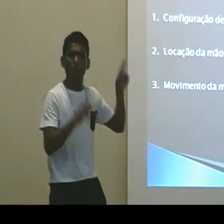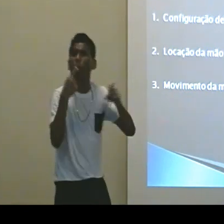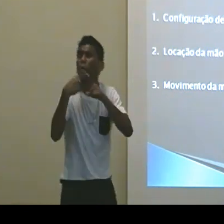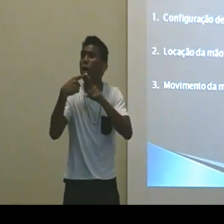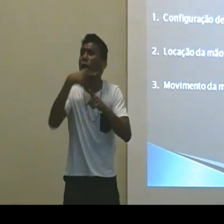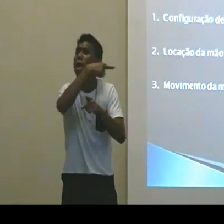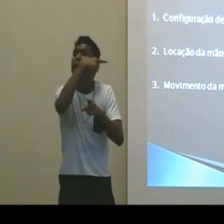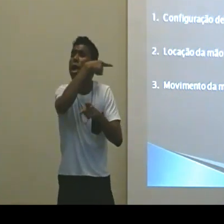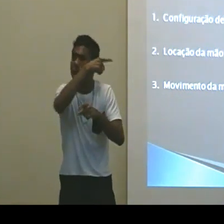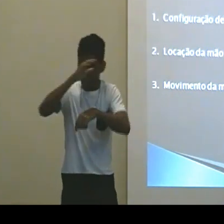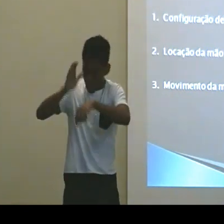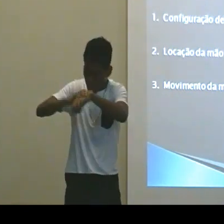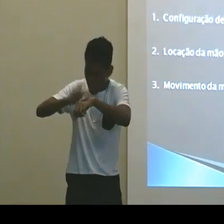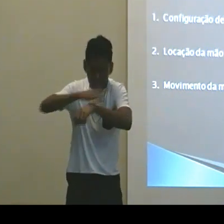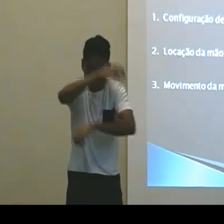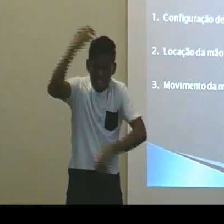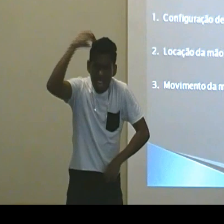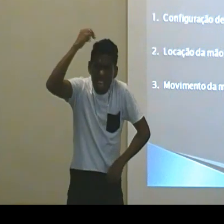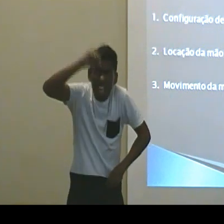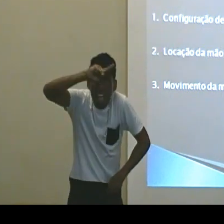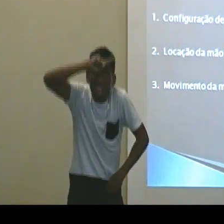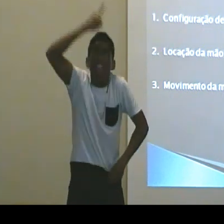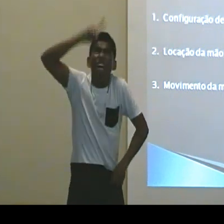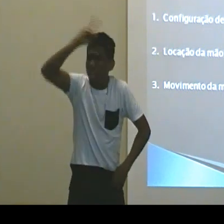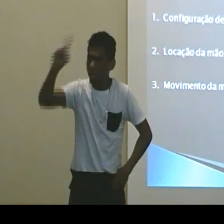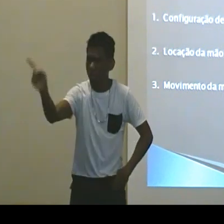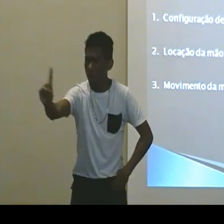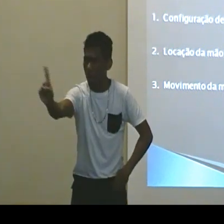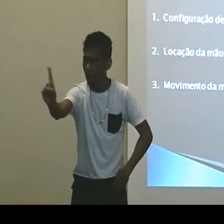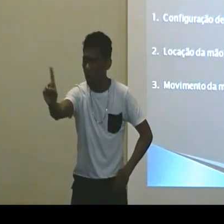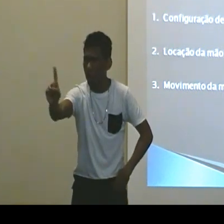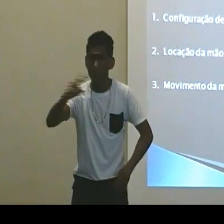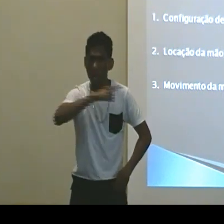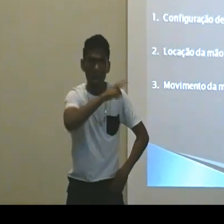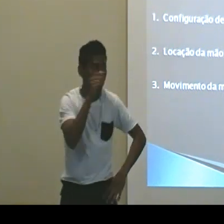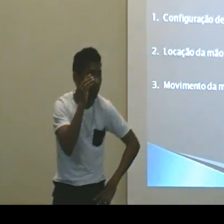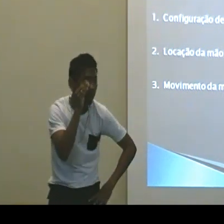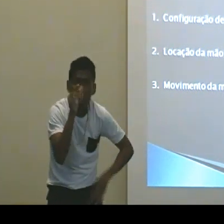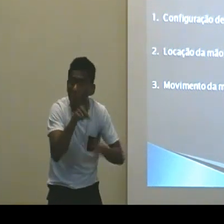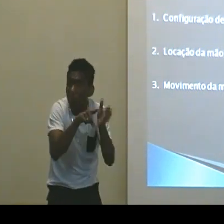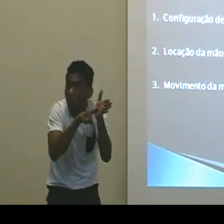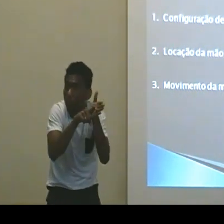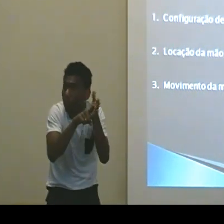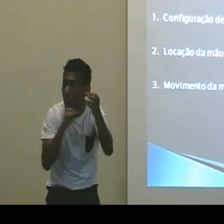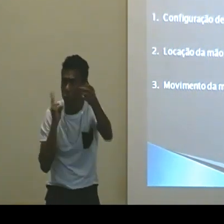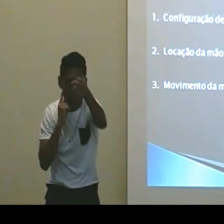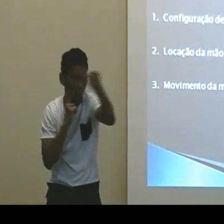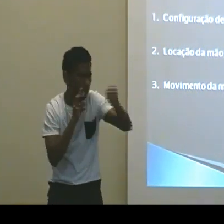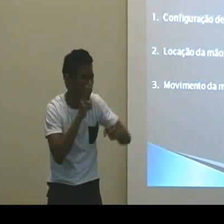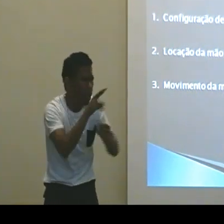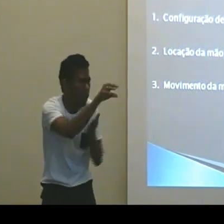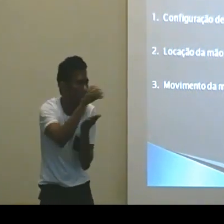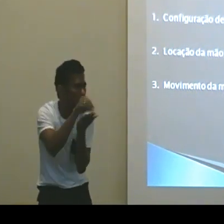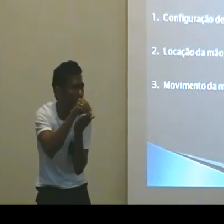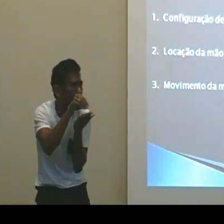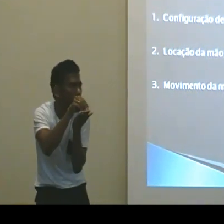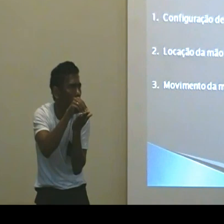Bom, ele diz que não foi ele que criou, ele só observou